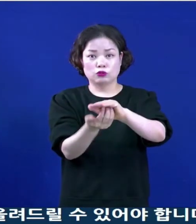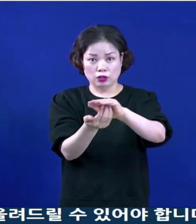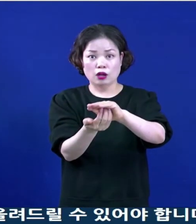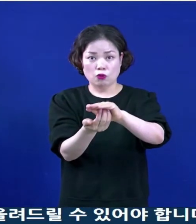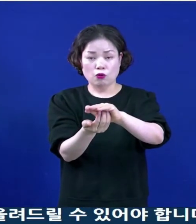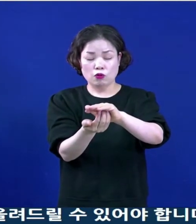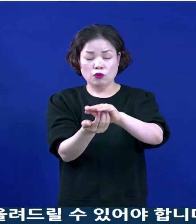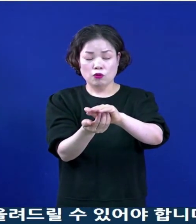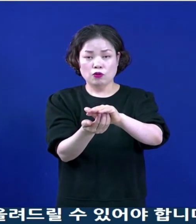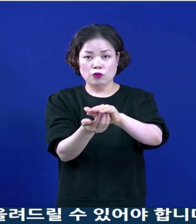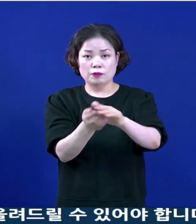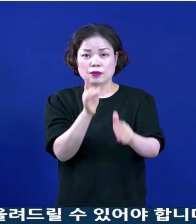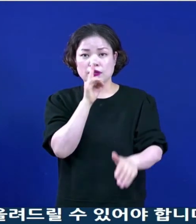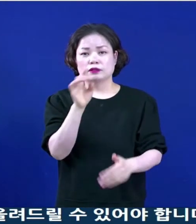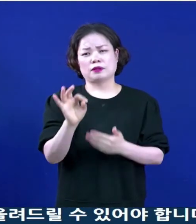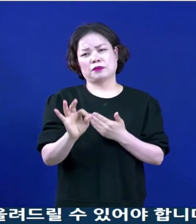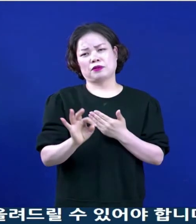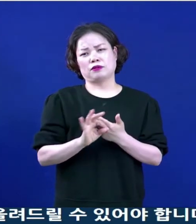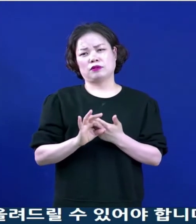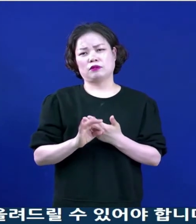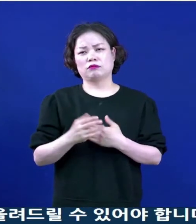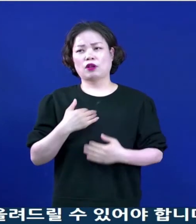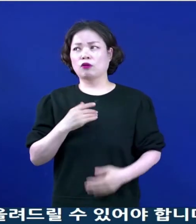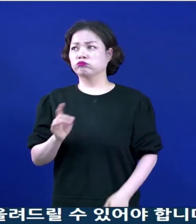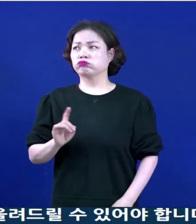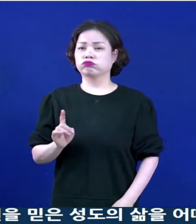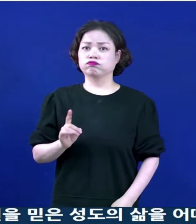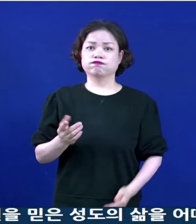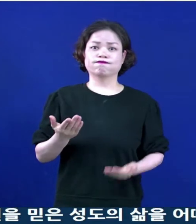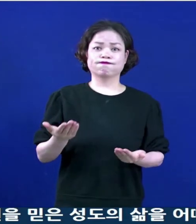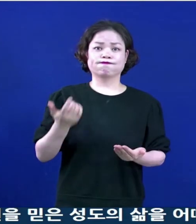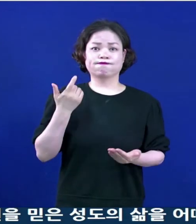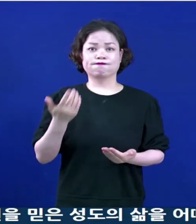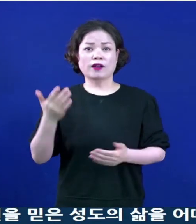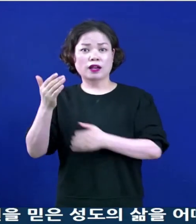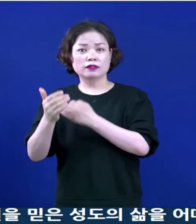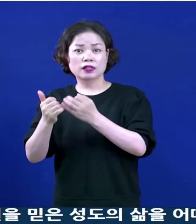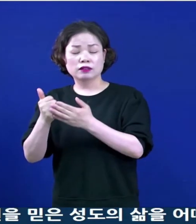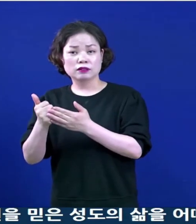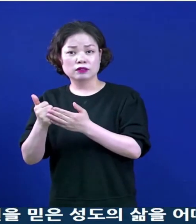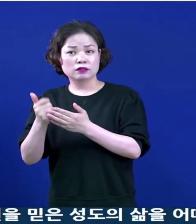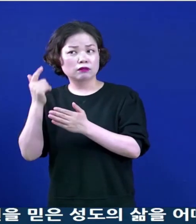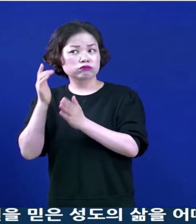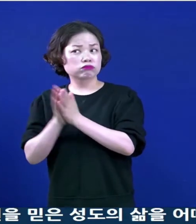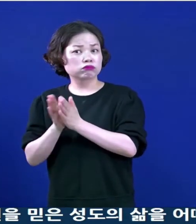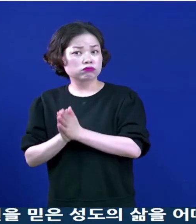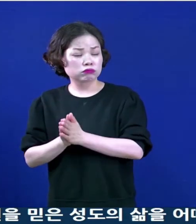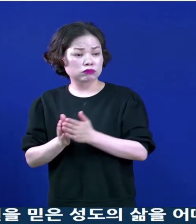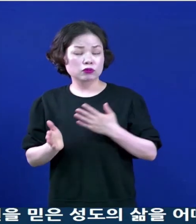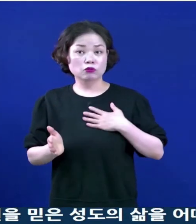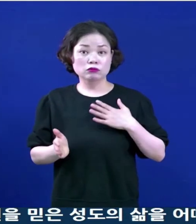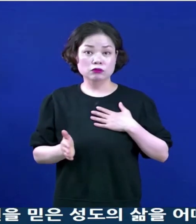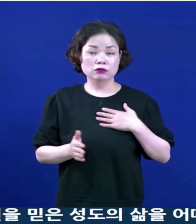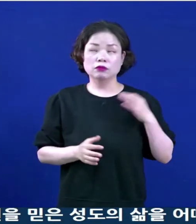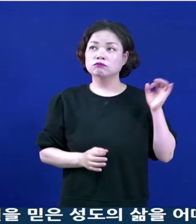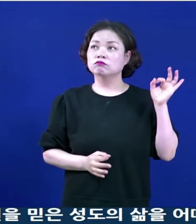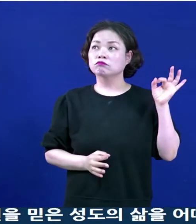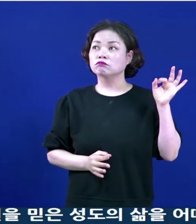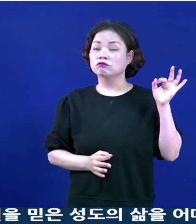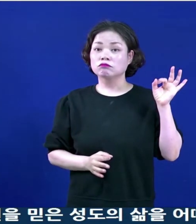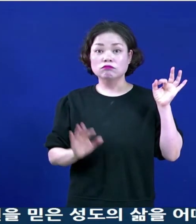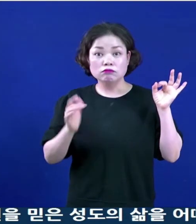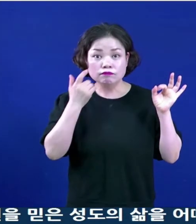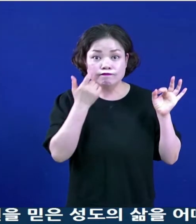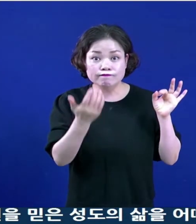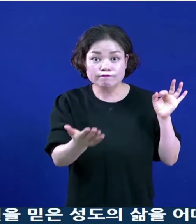이루신다라고만 이야기만 하면, 그럼 내가 뭘 해야 할까요? 하나님께서 알아서 하신다면 저는 그냥 가만히 있어도